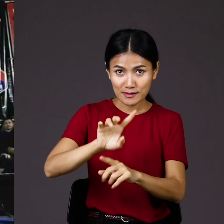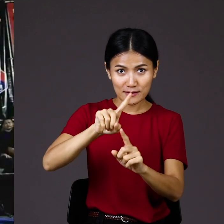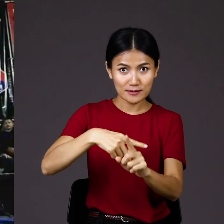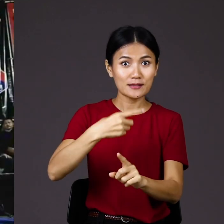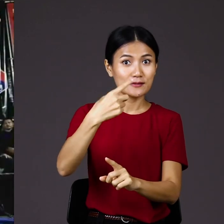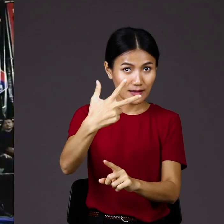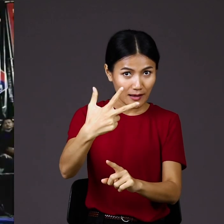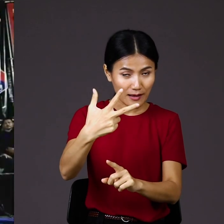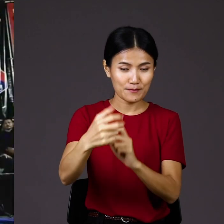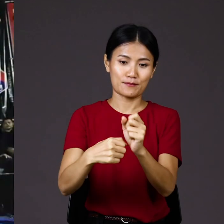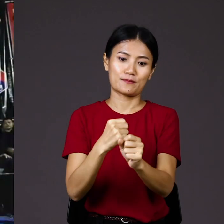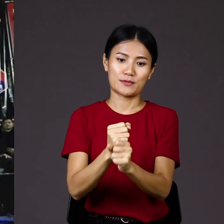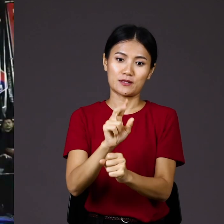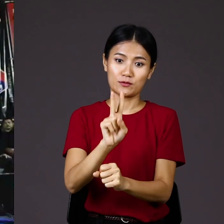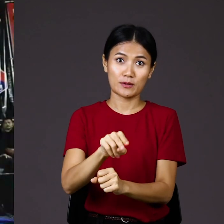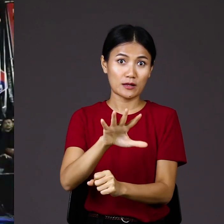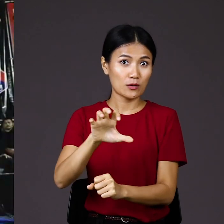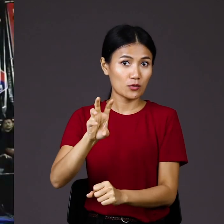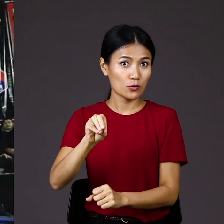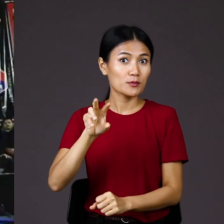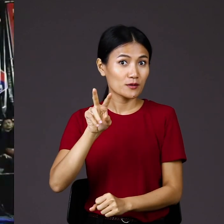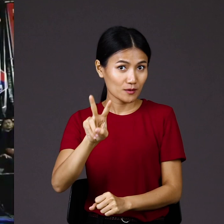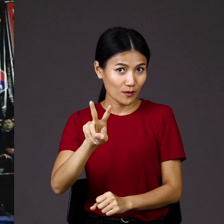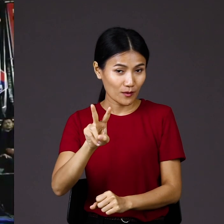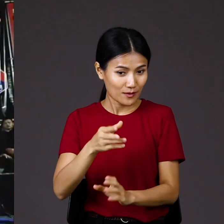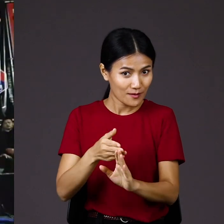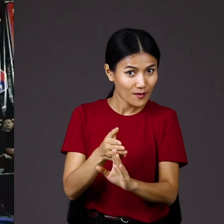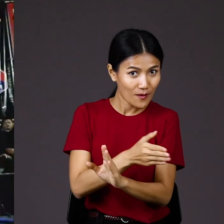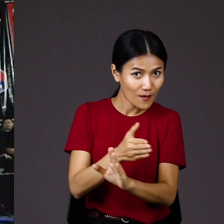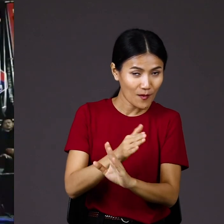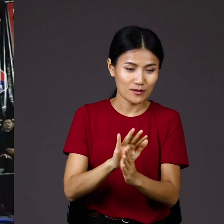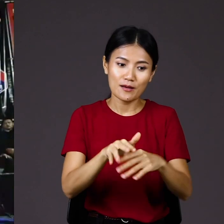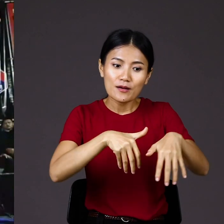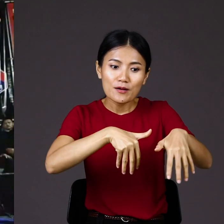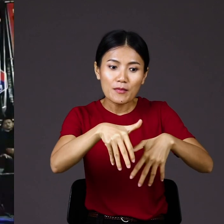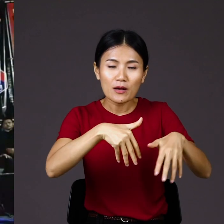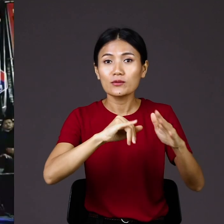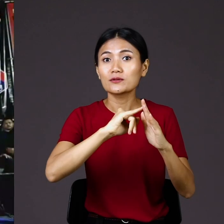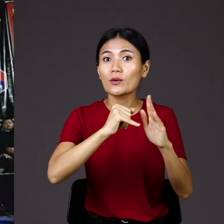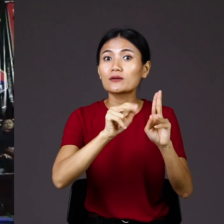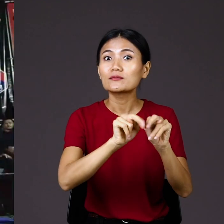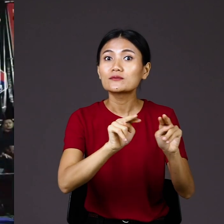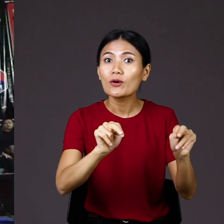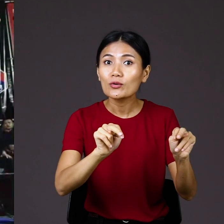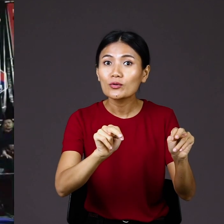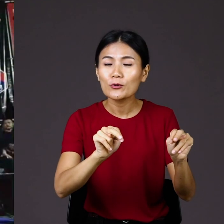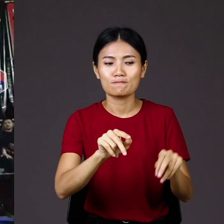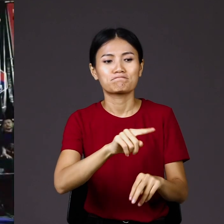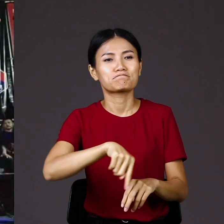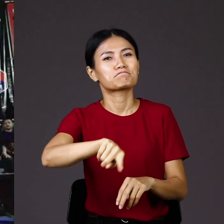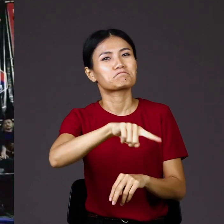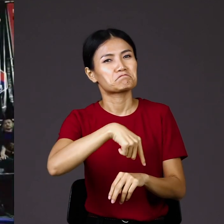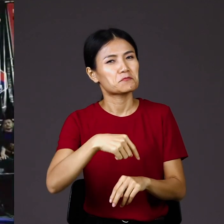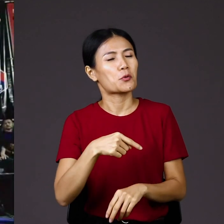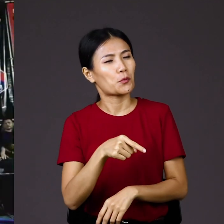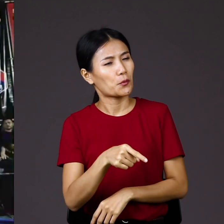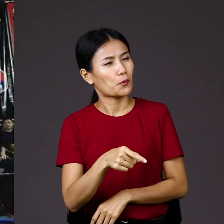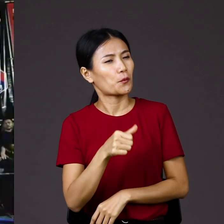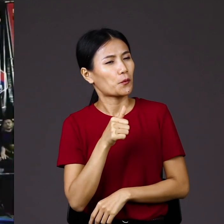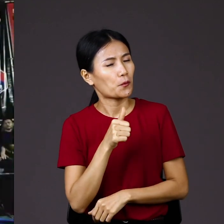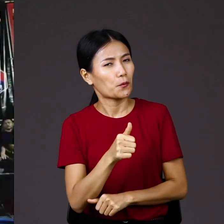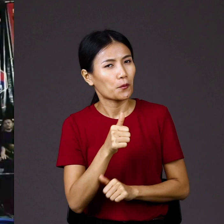24มีนาคม2562พี่น้องชาวนนทบุรีให้ความไว้วางใจพวกเ